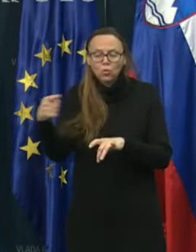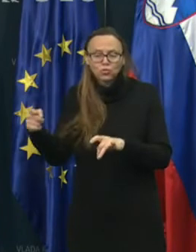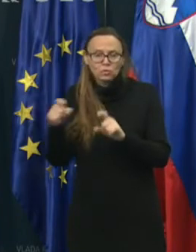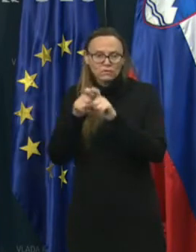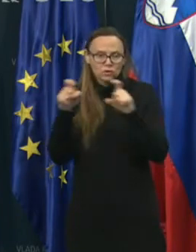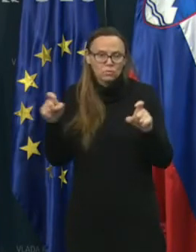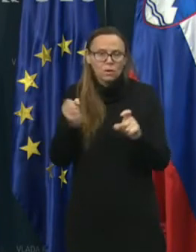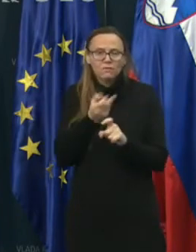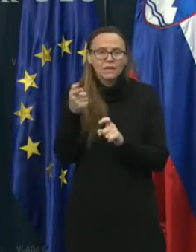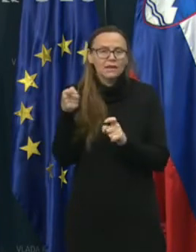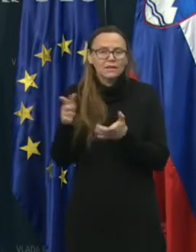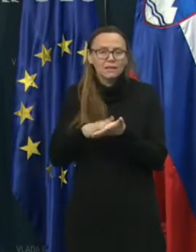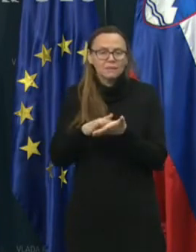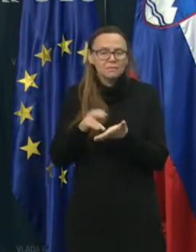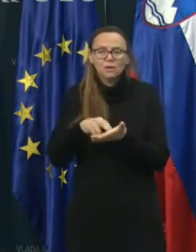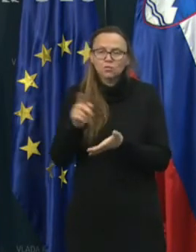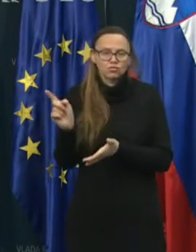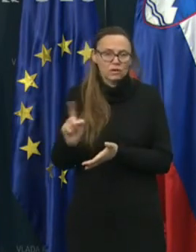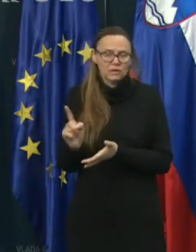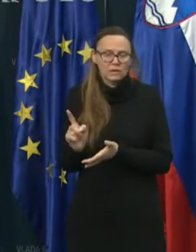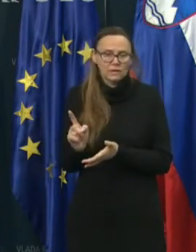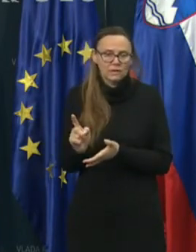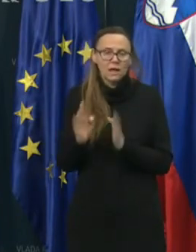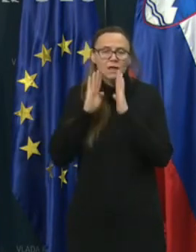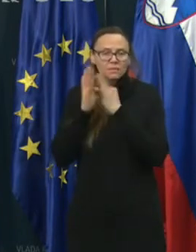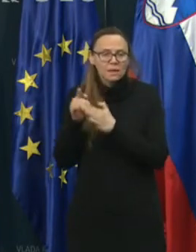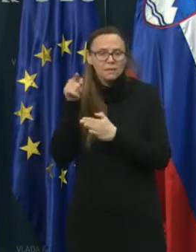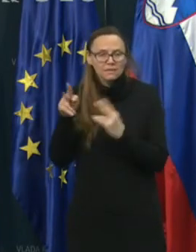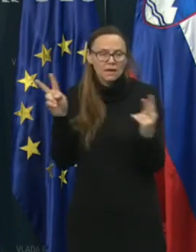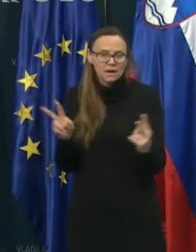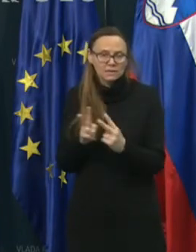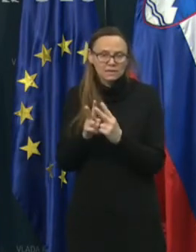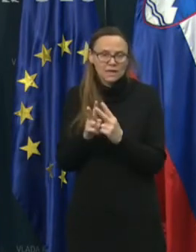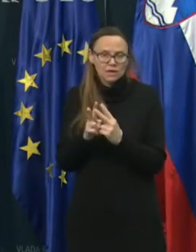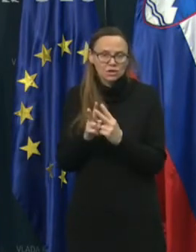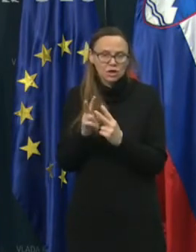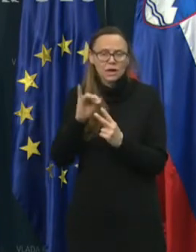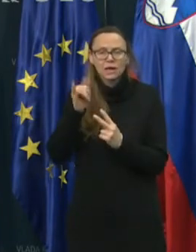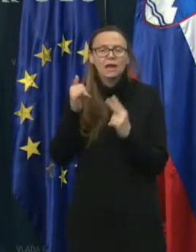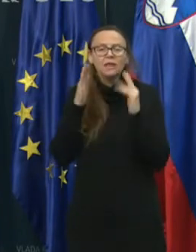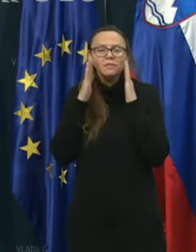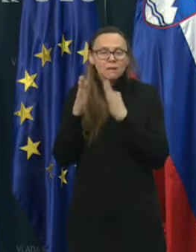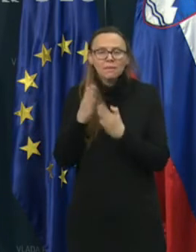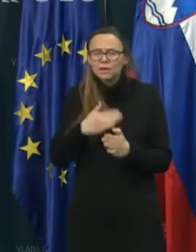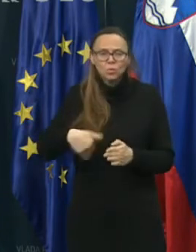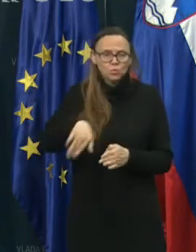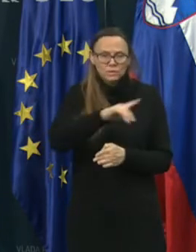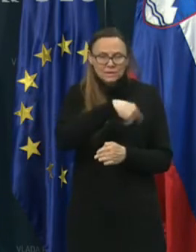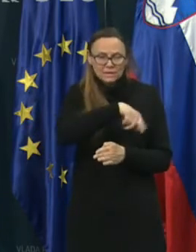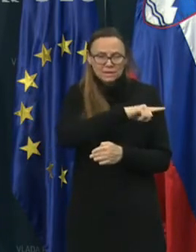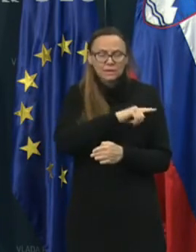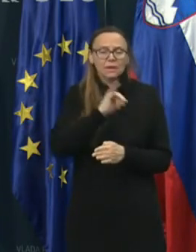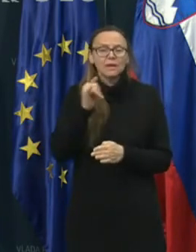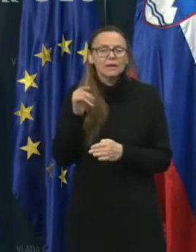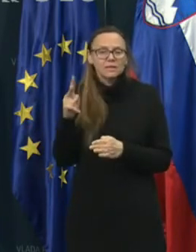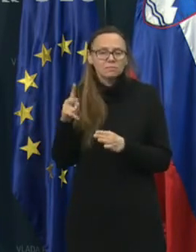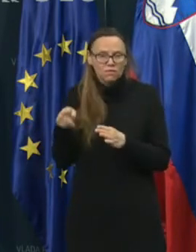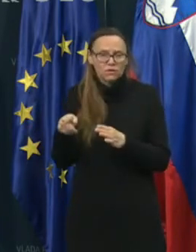teh primerov še ni. Namen tega srečanja in namen vseh nas, ki smo vpeti v to,